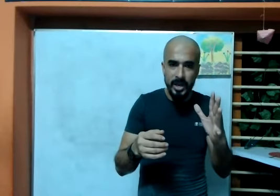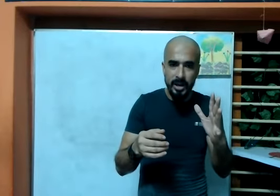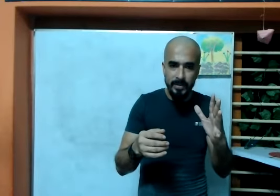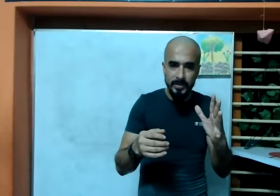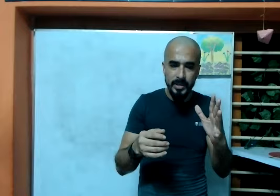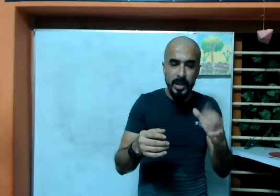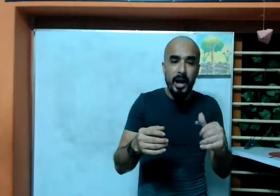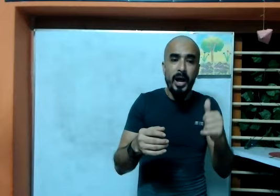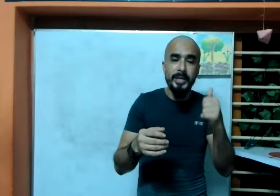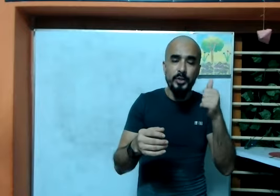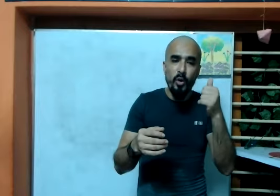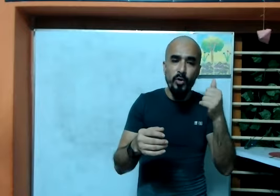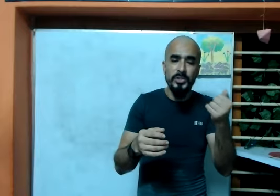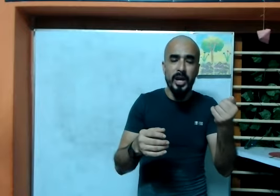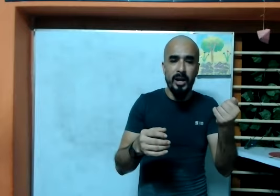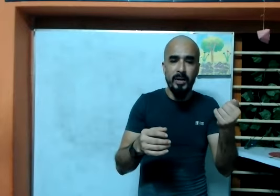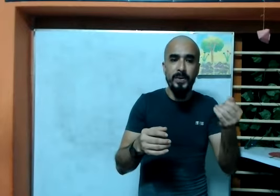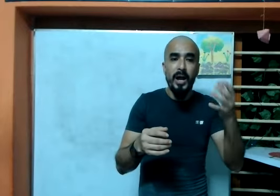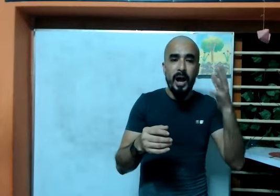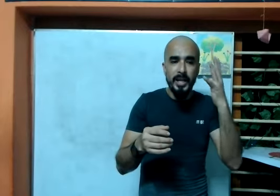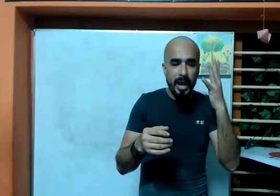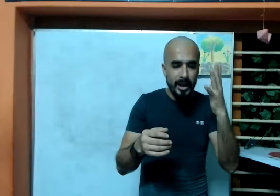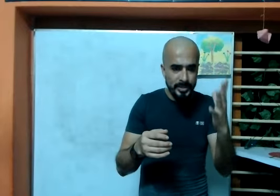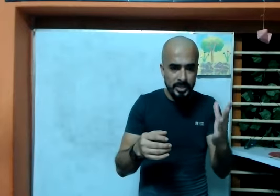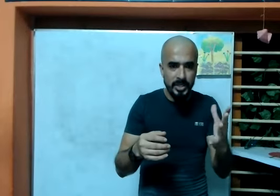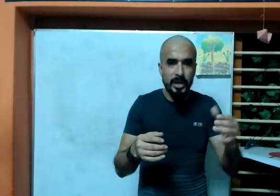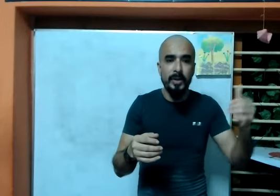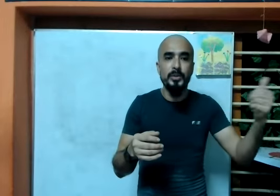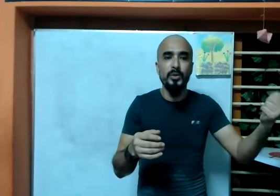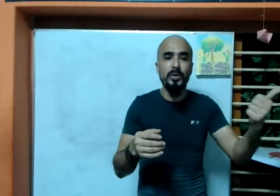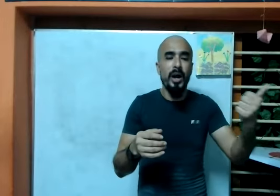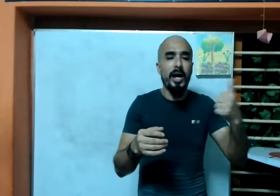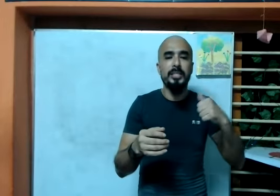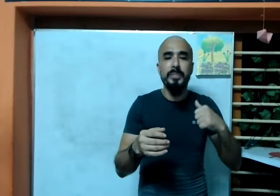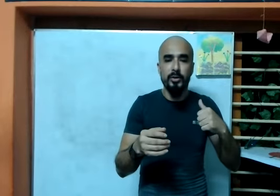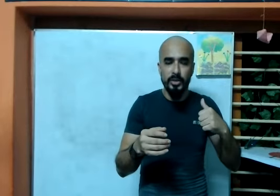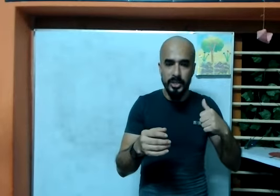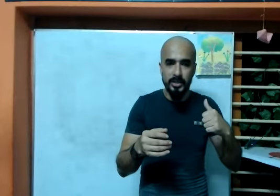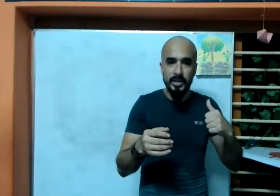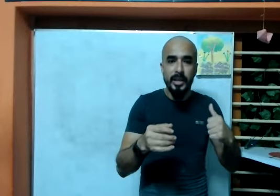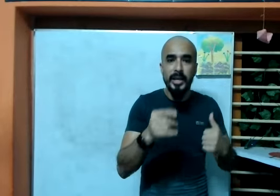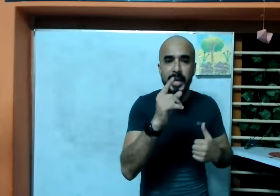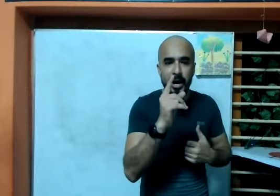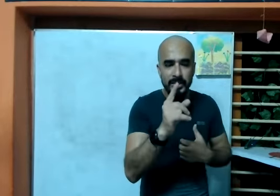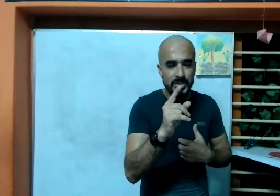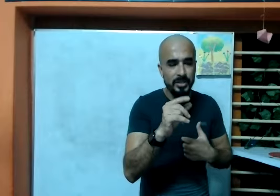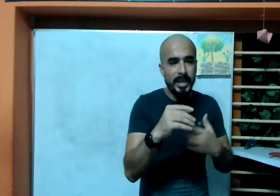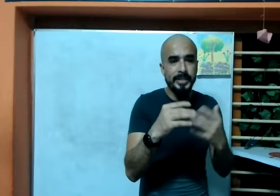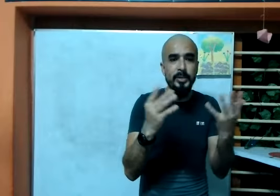যারা আই টোল যারা আই আস্কড যারা টু আস্ক মি আ কোশ্চেন এই আস্কড একটা